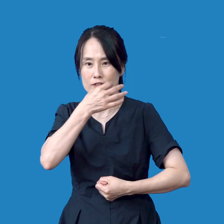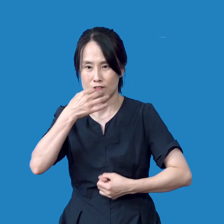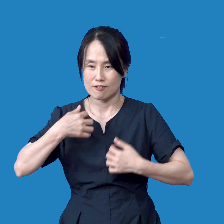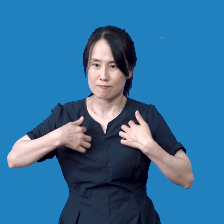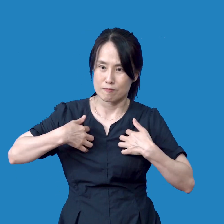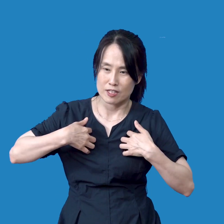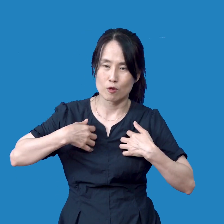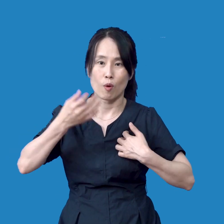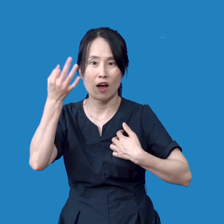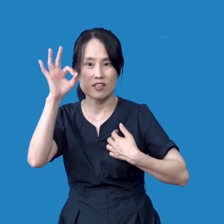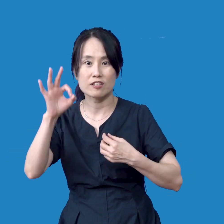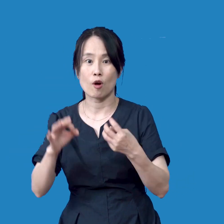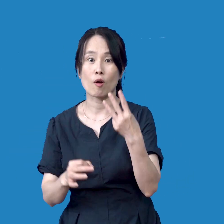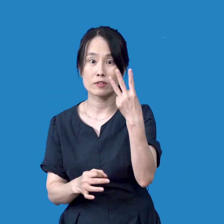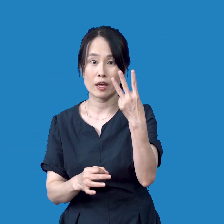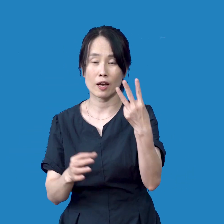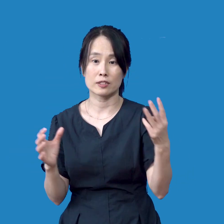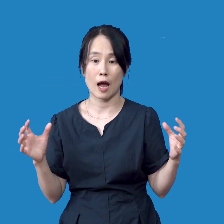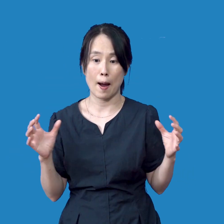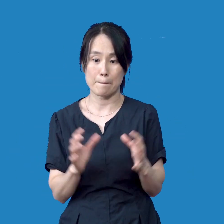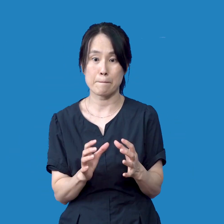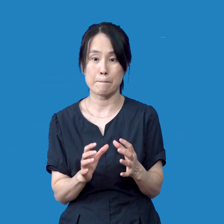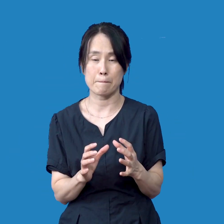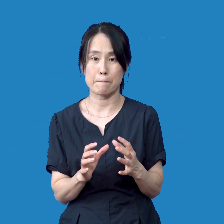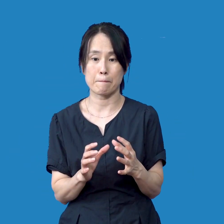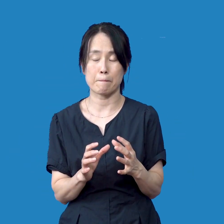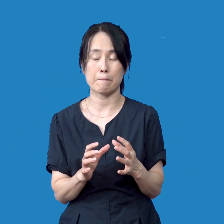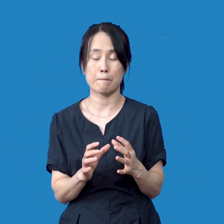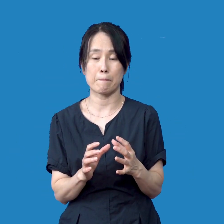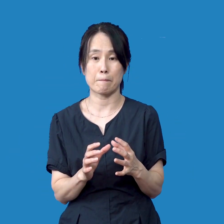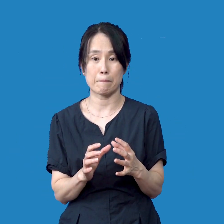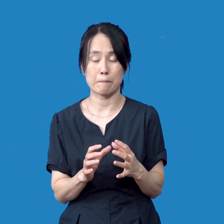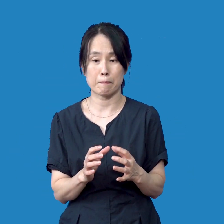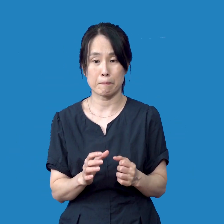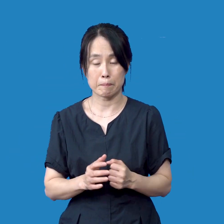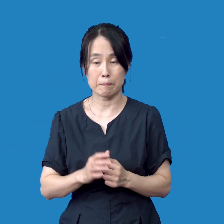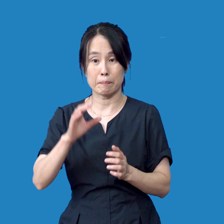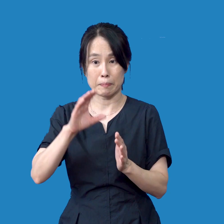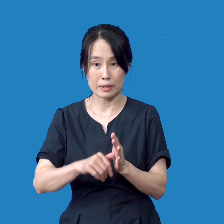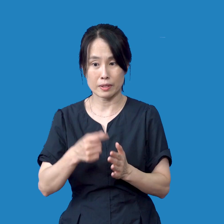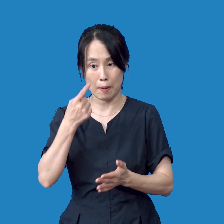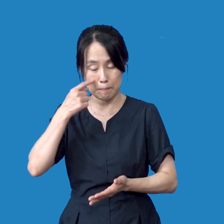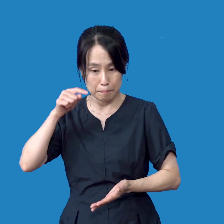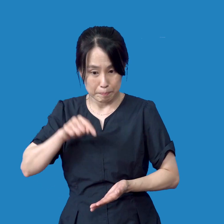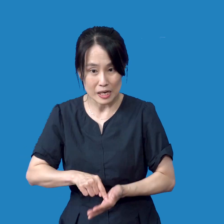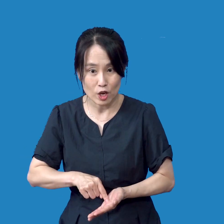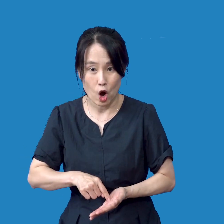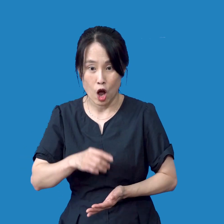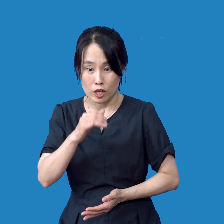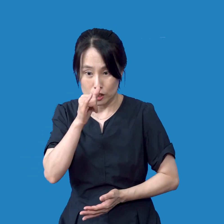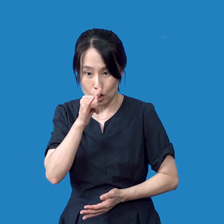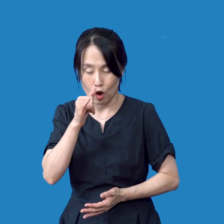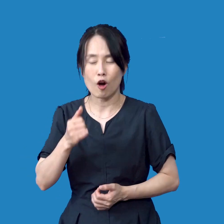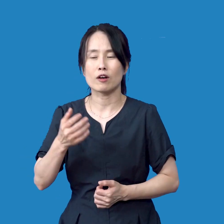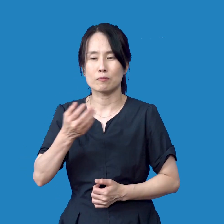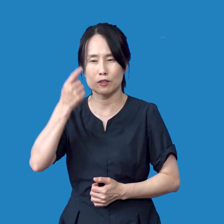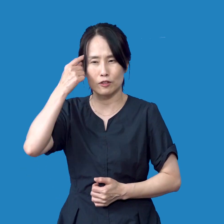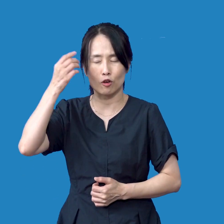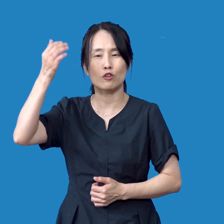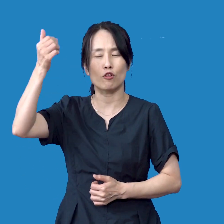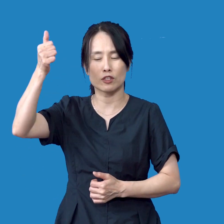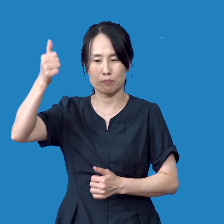흥미와 인정, 세 가지가 합치되는 어떤 지점이 있다면 그것은 성령께서 주신 은사라고 보아도